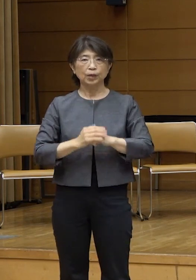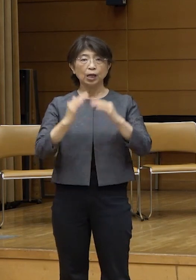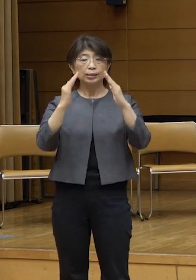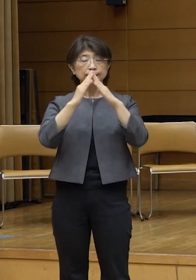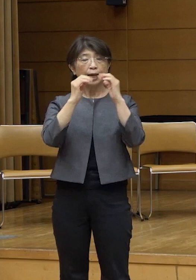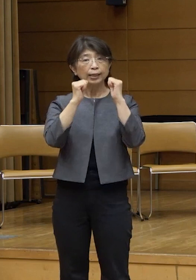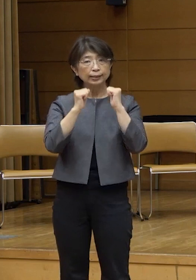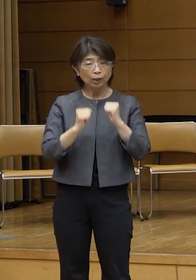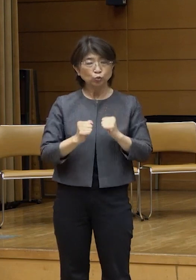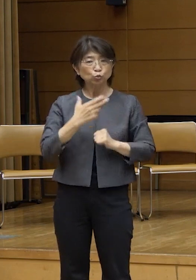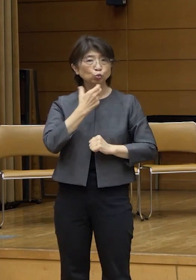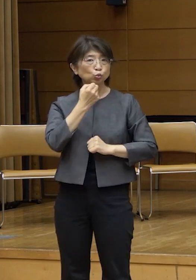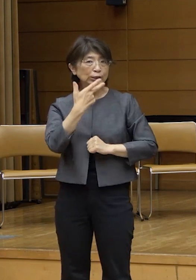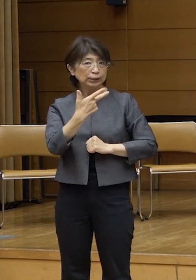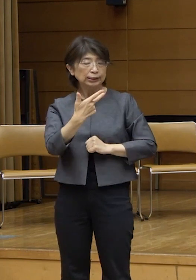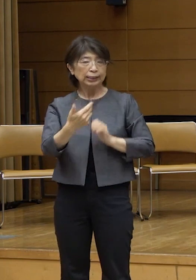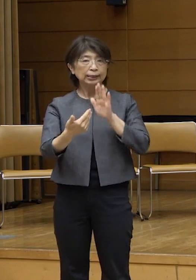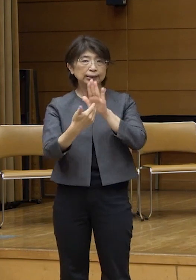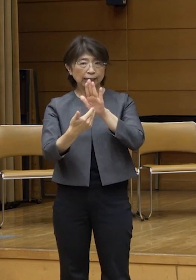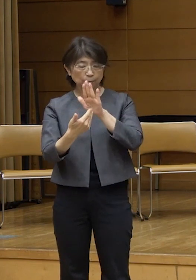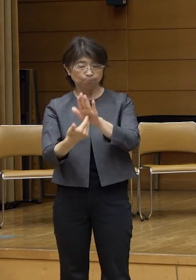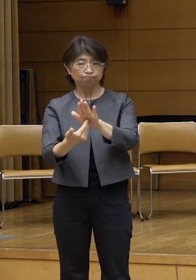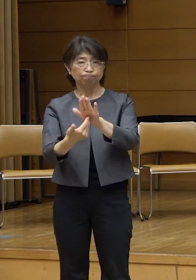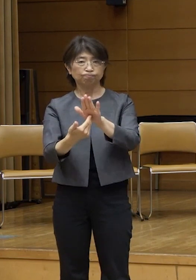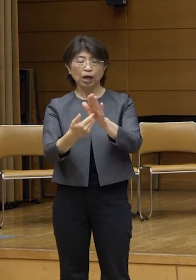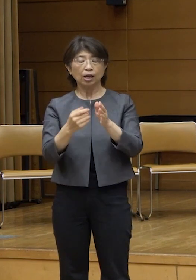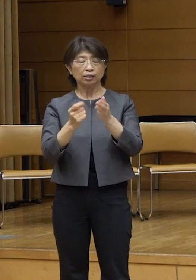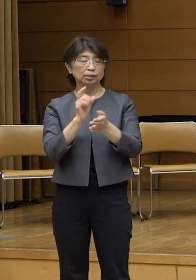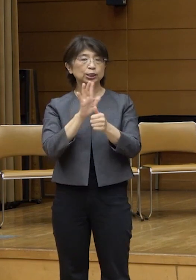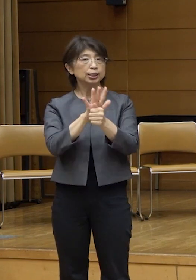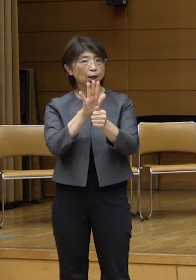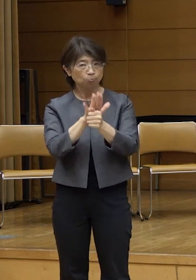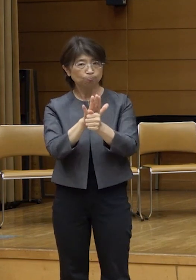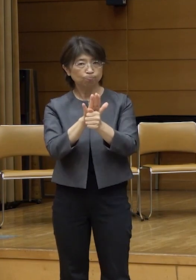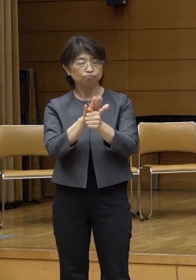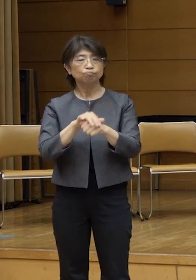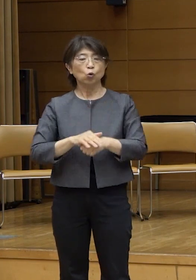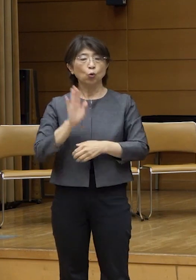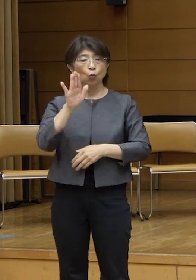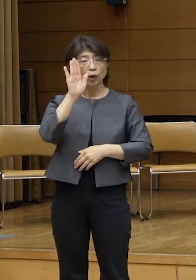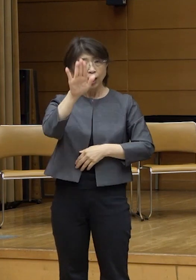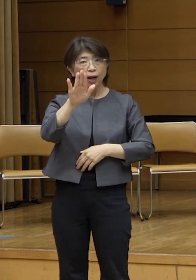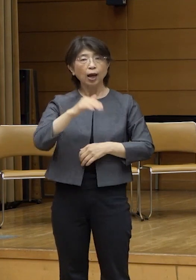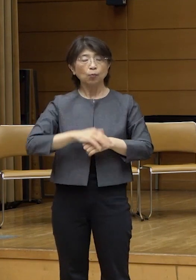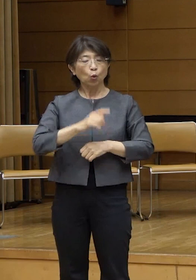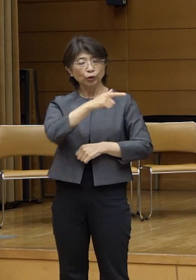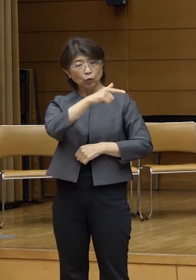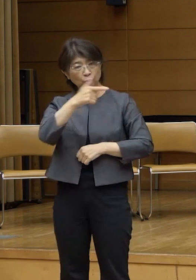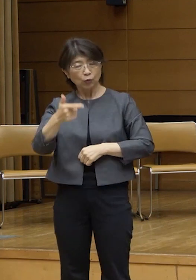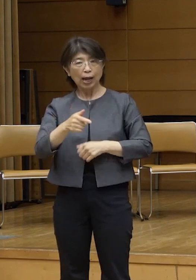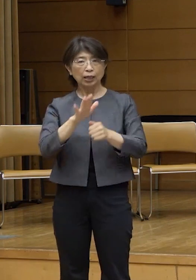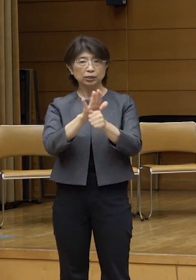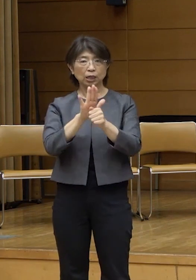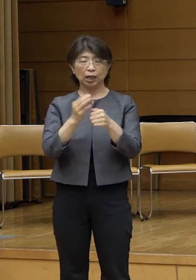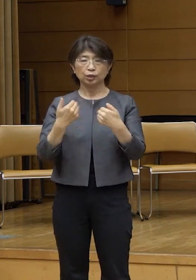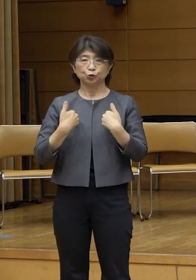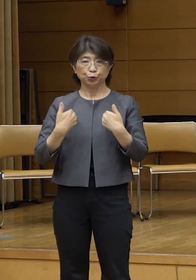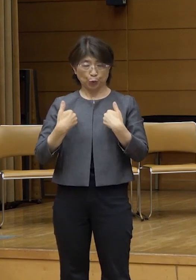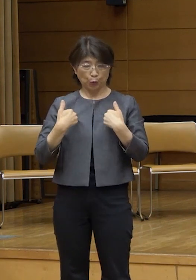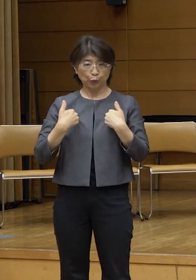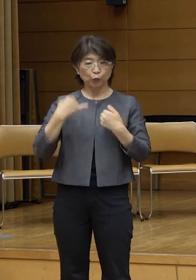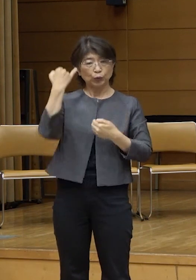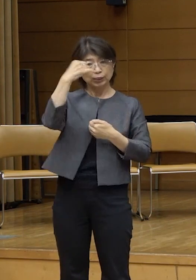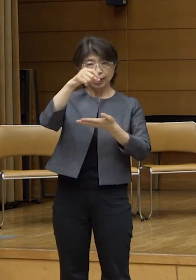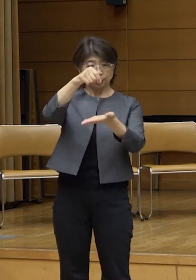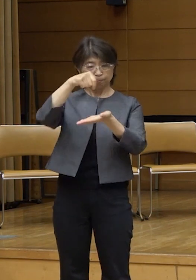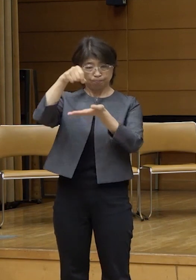での金銭的支援、物資の支援、知識面での支援がこれからも必要になっていく、こういったご意見を全体としていただいたところ